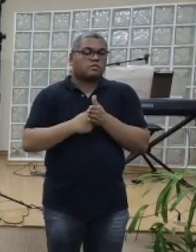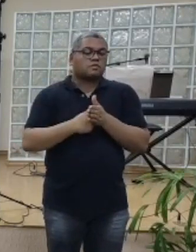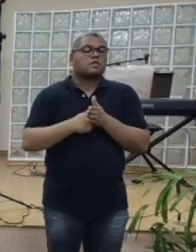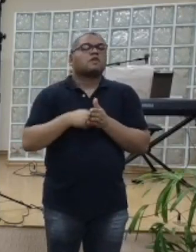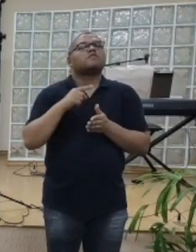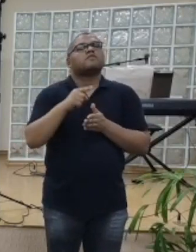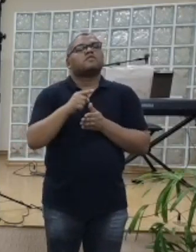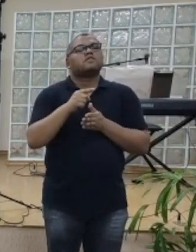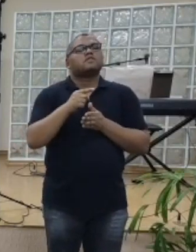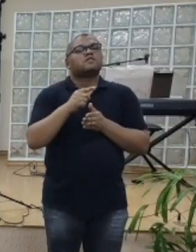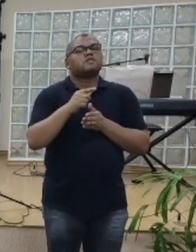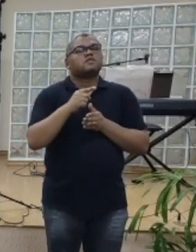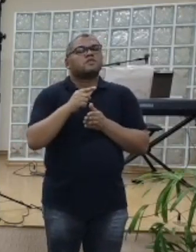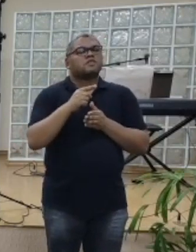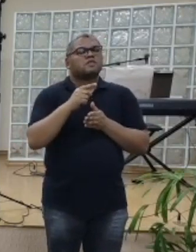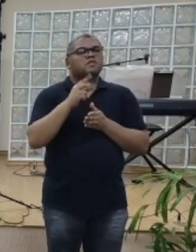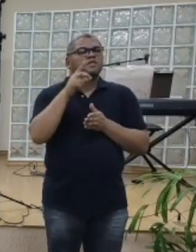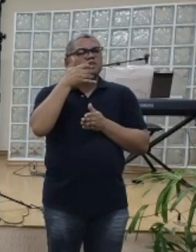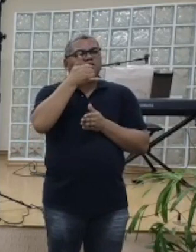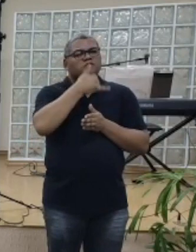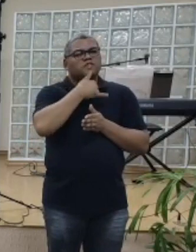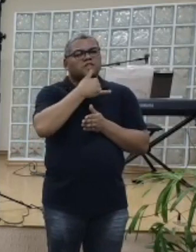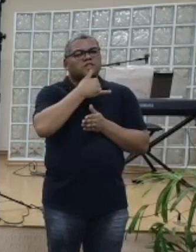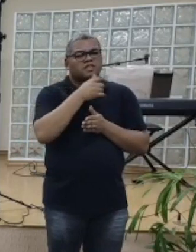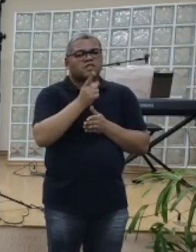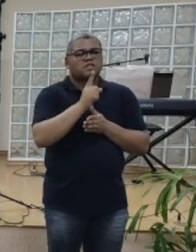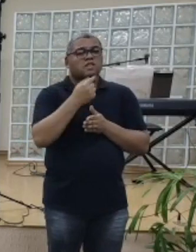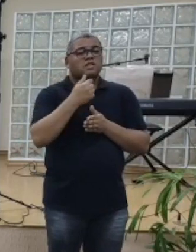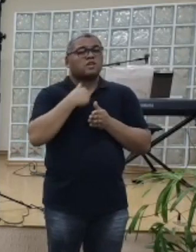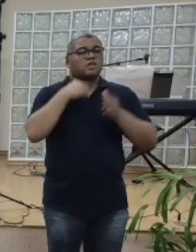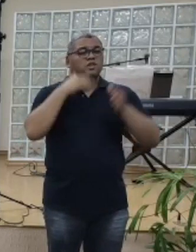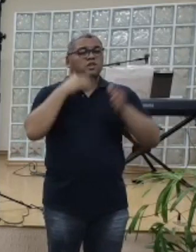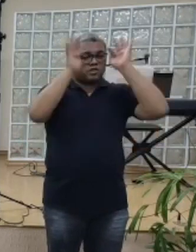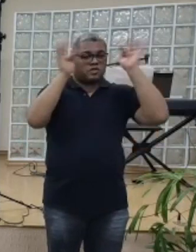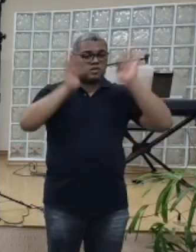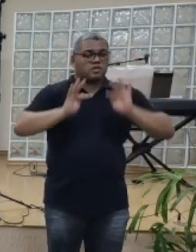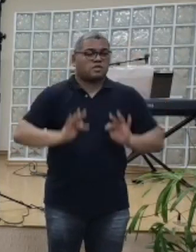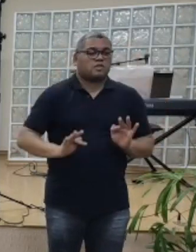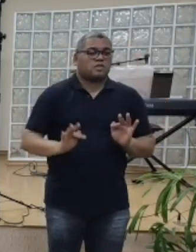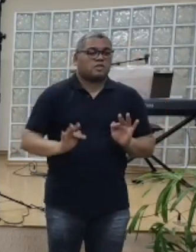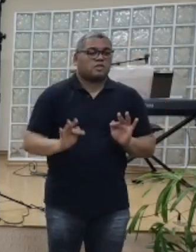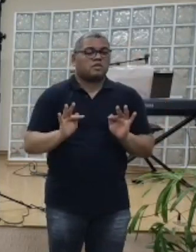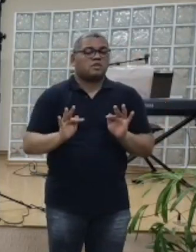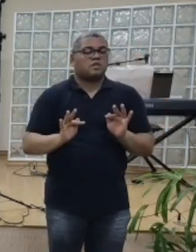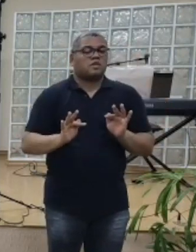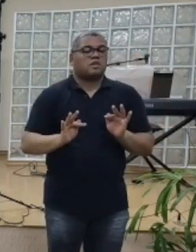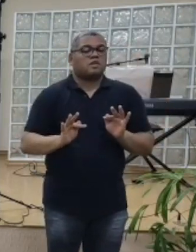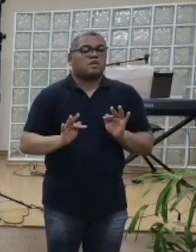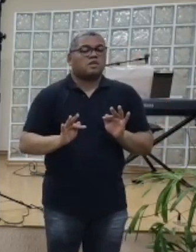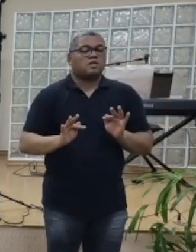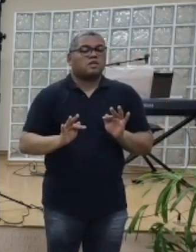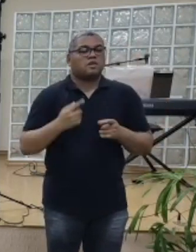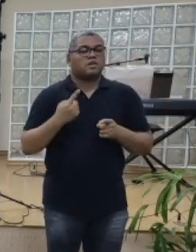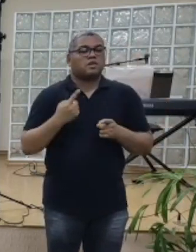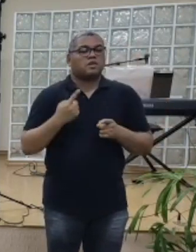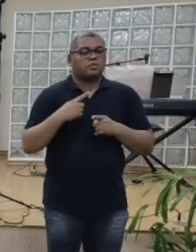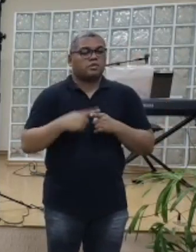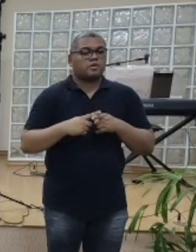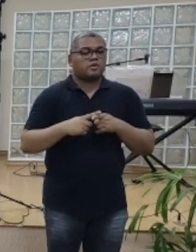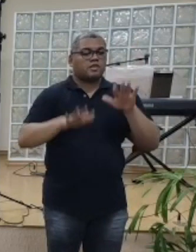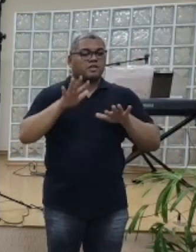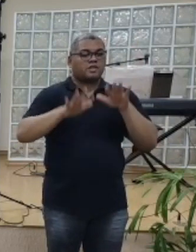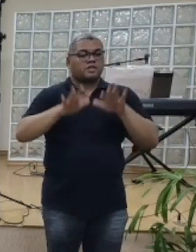dias nesta igreja de quarta-feira que estávamos presentes no culto. Pode levantar a